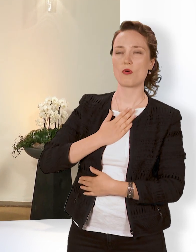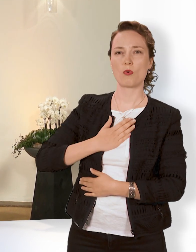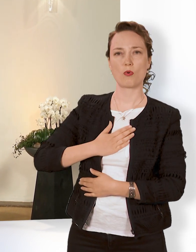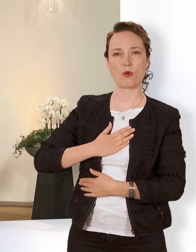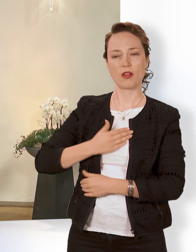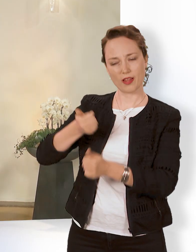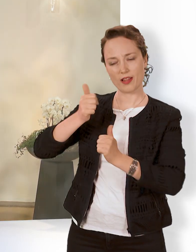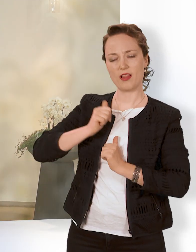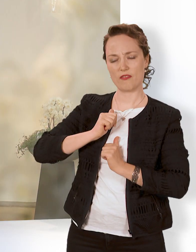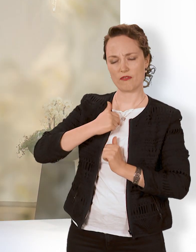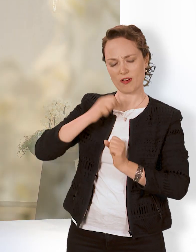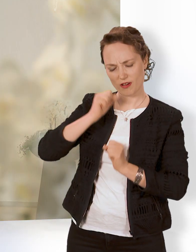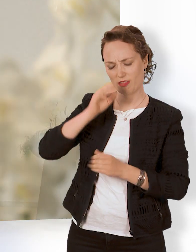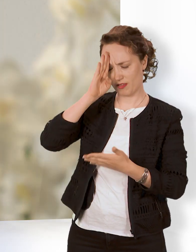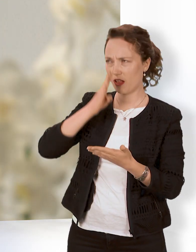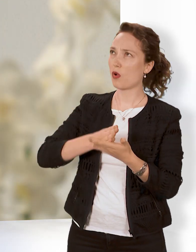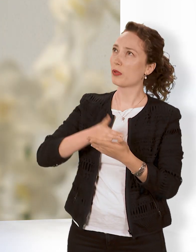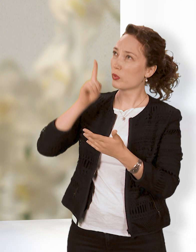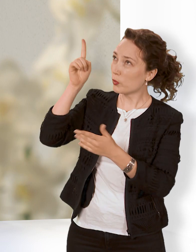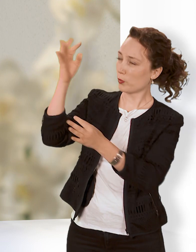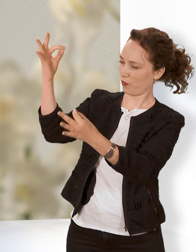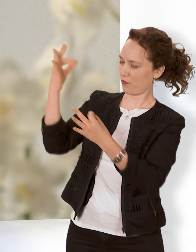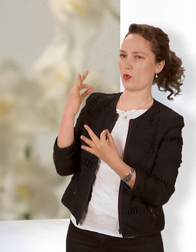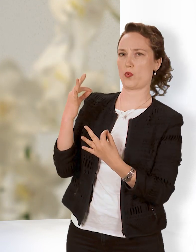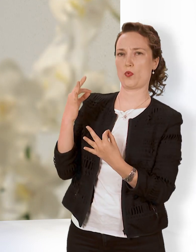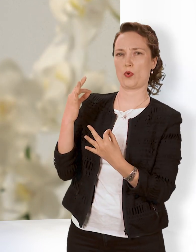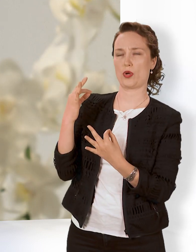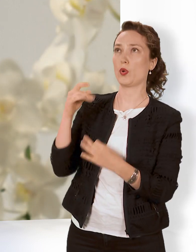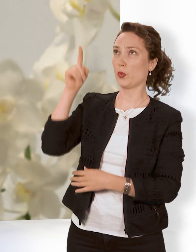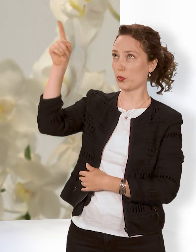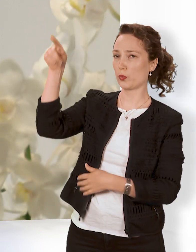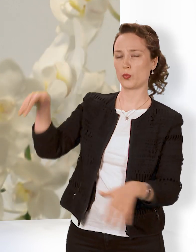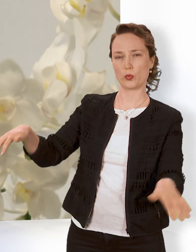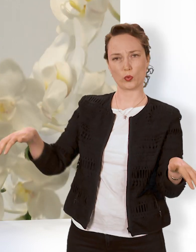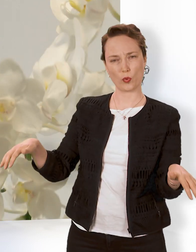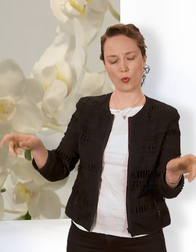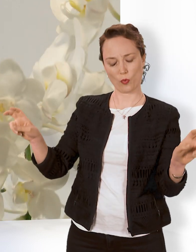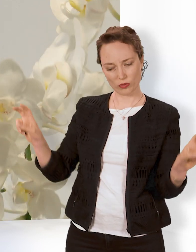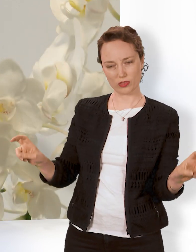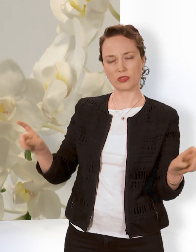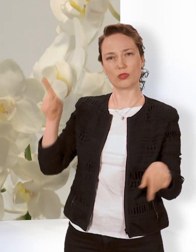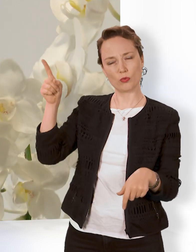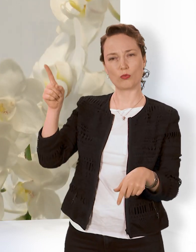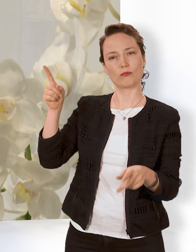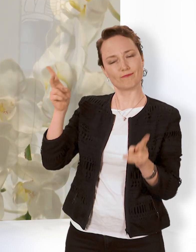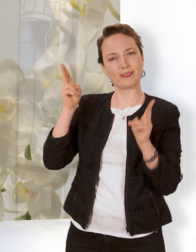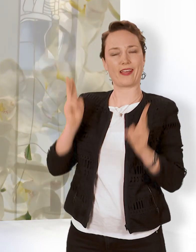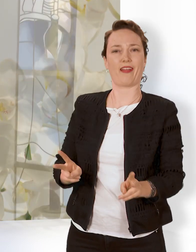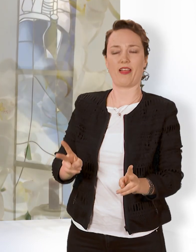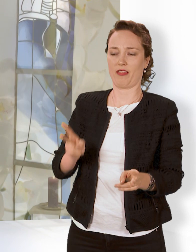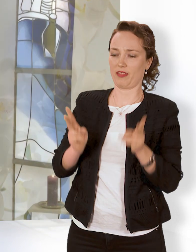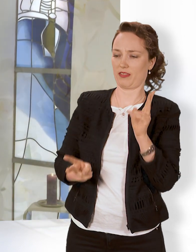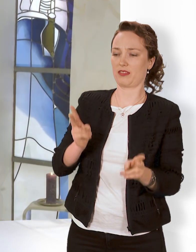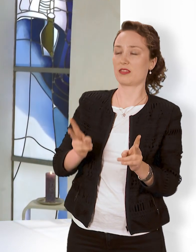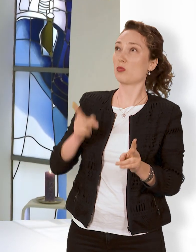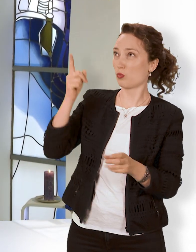für uns bist, dass du auf dem Thron sitzt und gerecht regierst und dich um unsere Sache